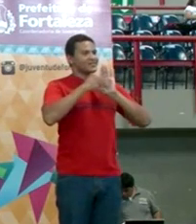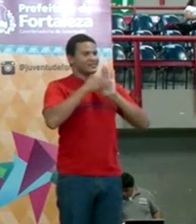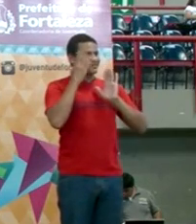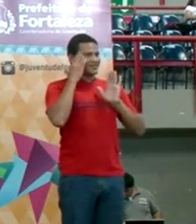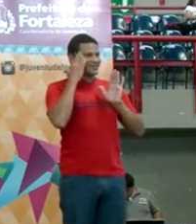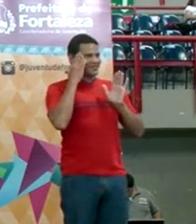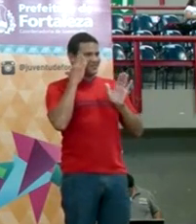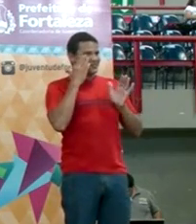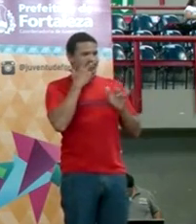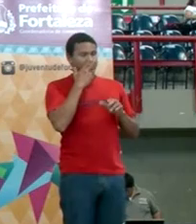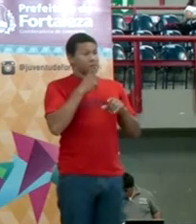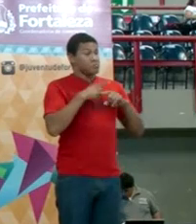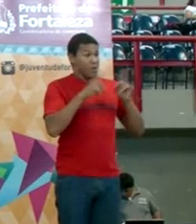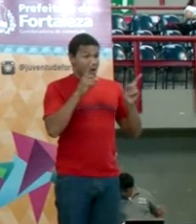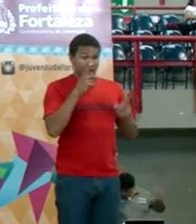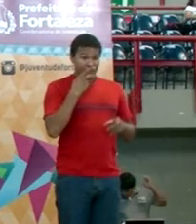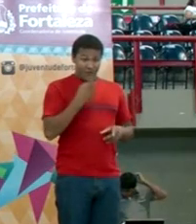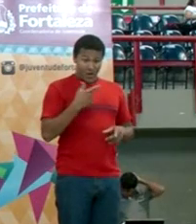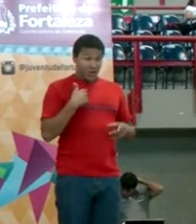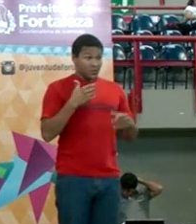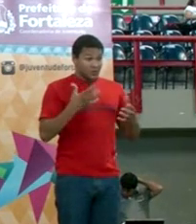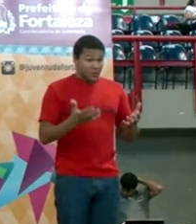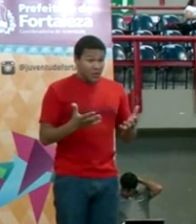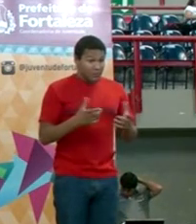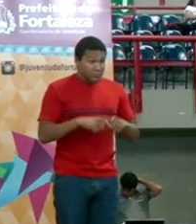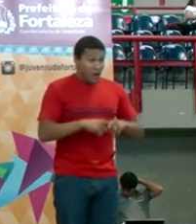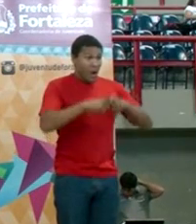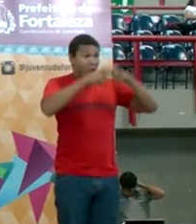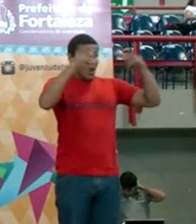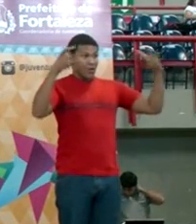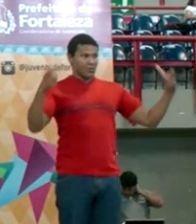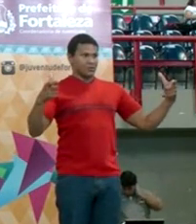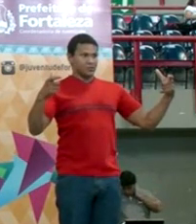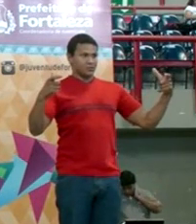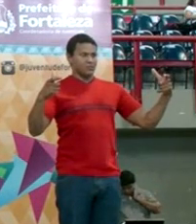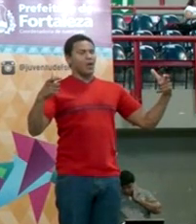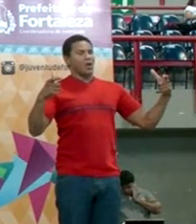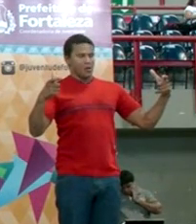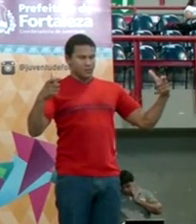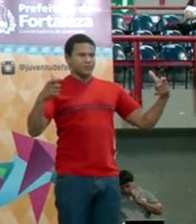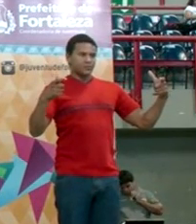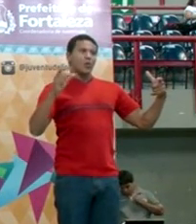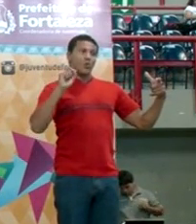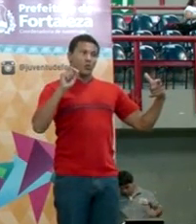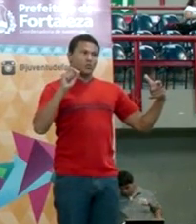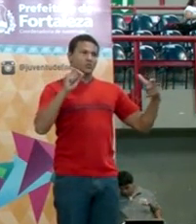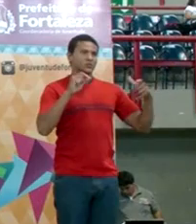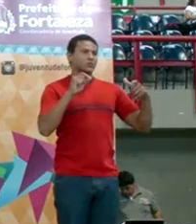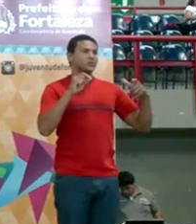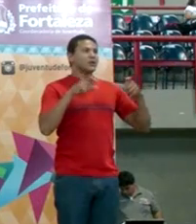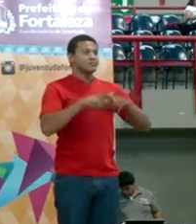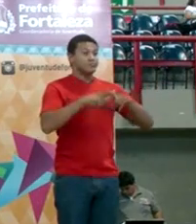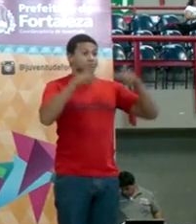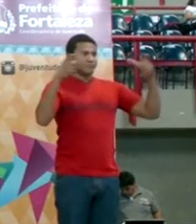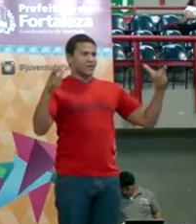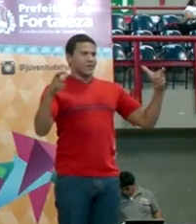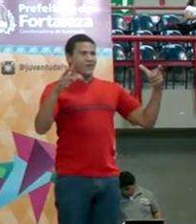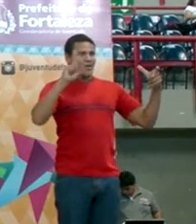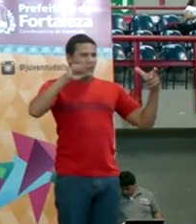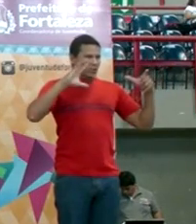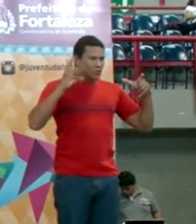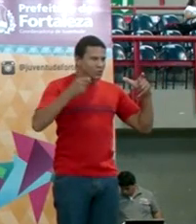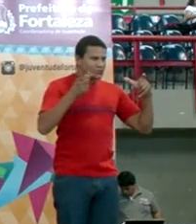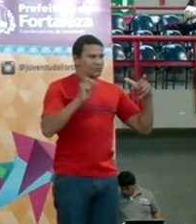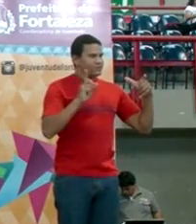a maioria das pessoas, eu quero dizer que é mais da metade da população. A maioria das pessoas é